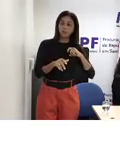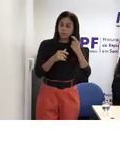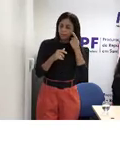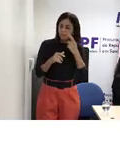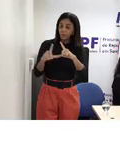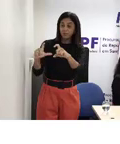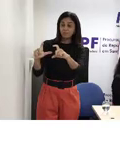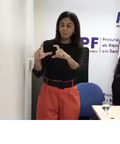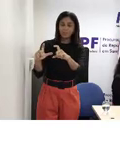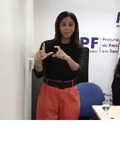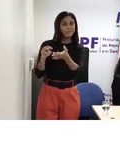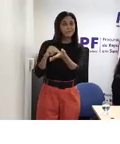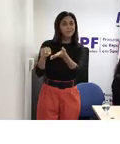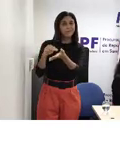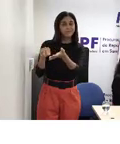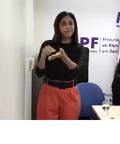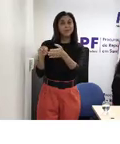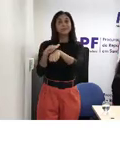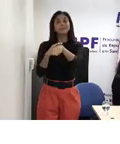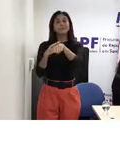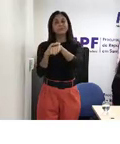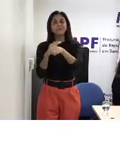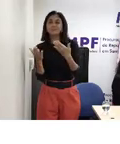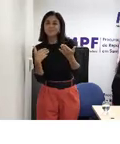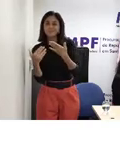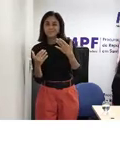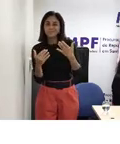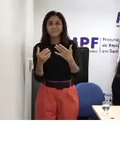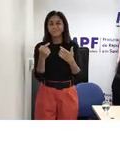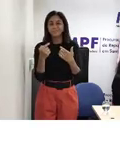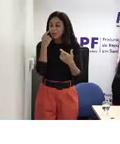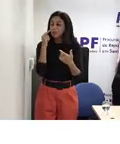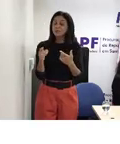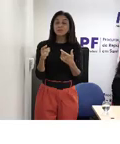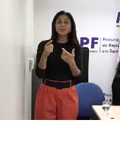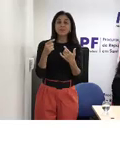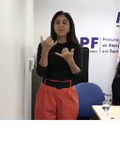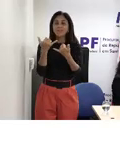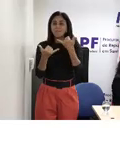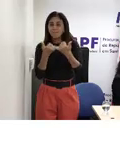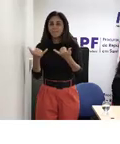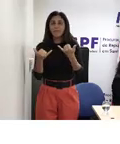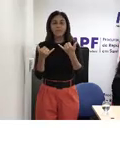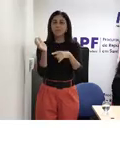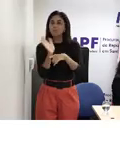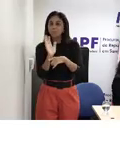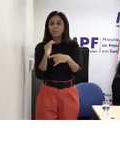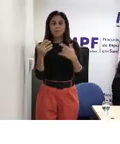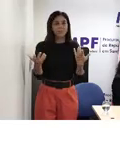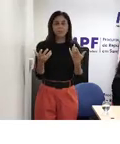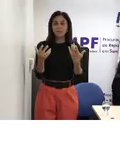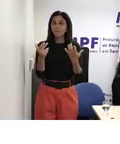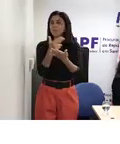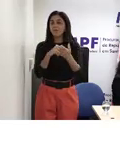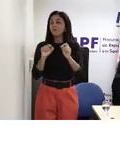gosta de frequentar Quais são os desenhos que elas assistem e é comum às vezes essa publicação dos Pais da rotina